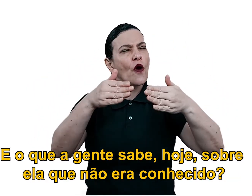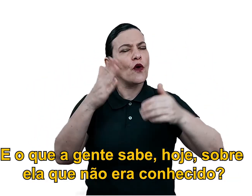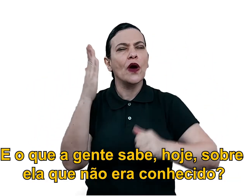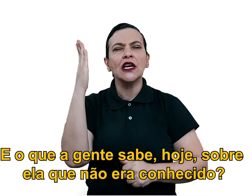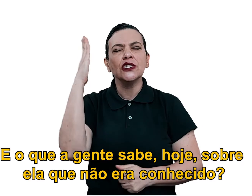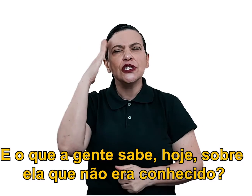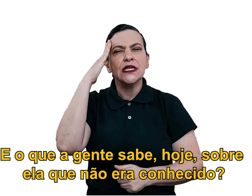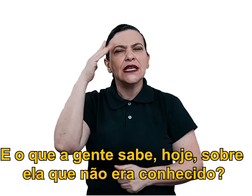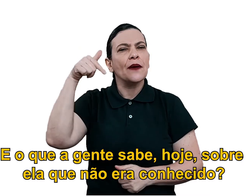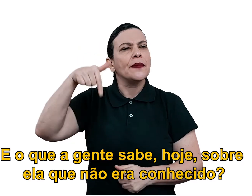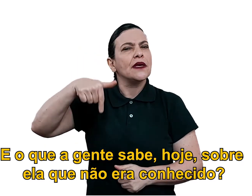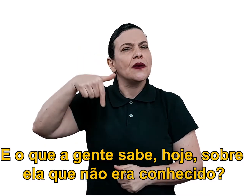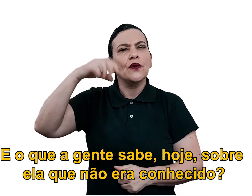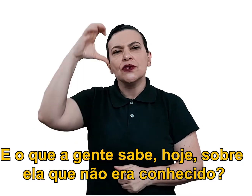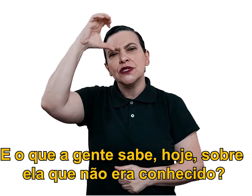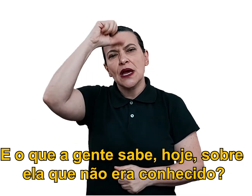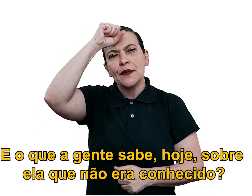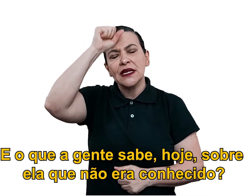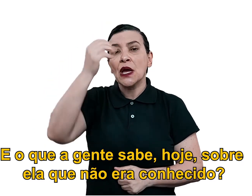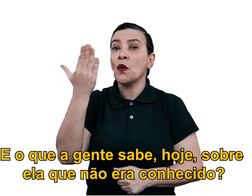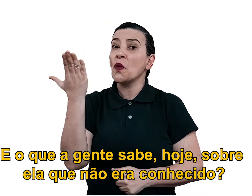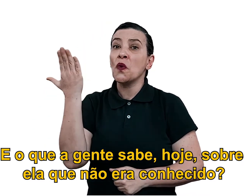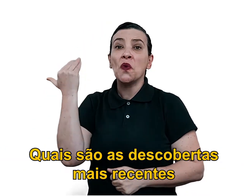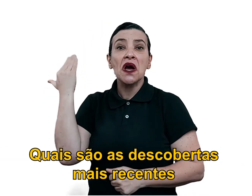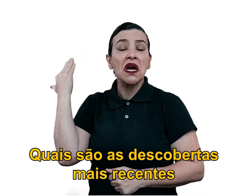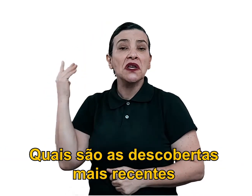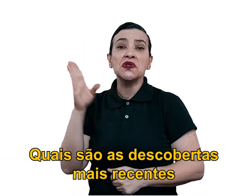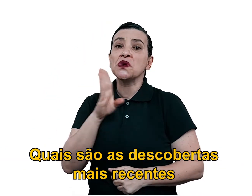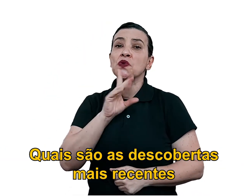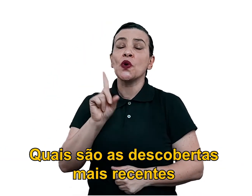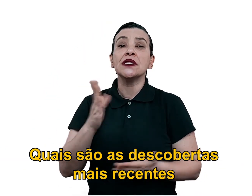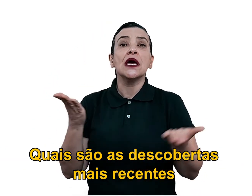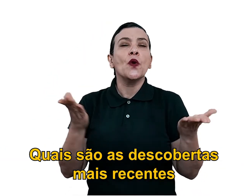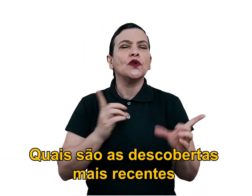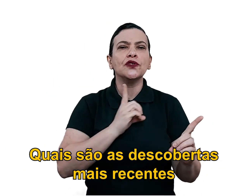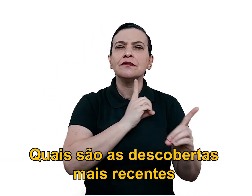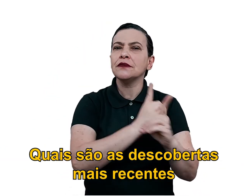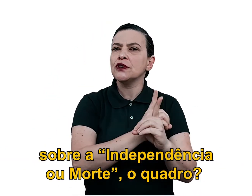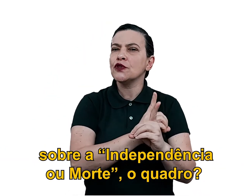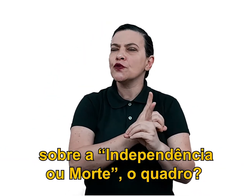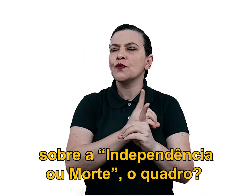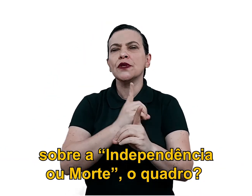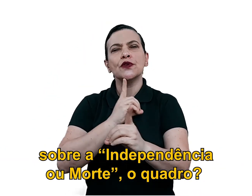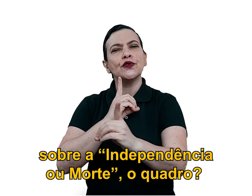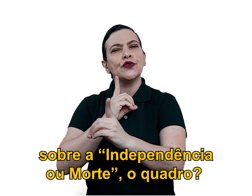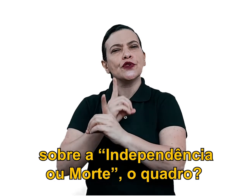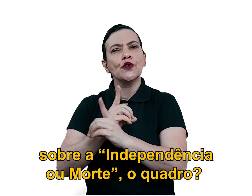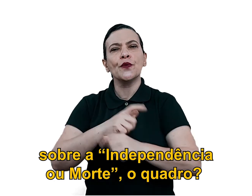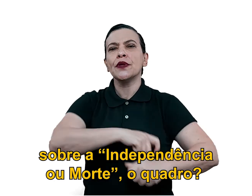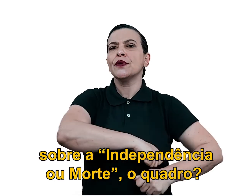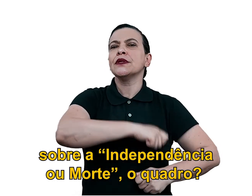sabe hoje sobre ela que não era conhecido? Quais são as descobertas mais recentes sobre a Independência ou Morte, o